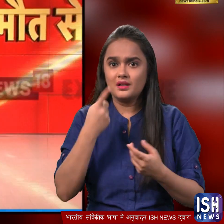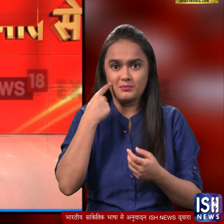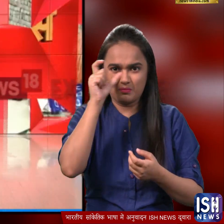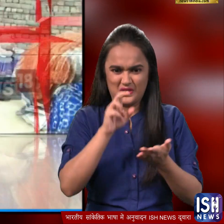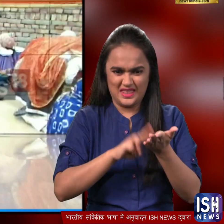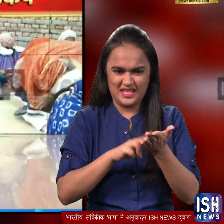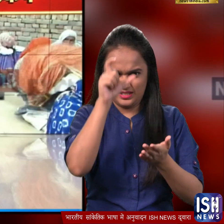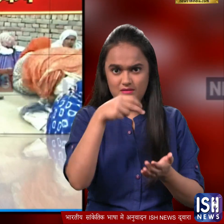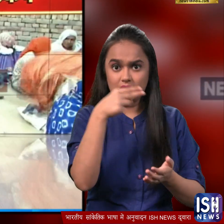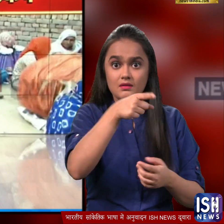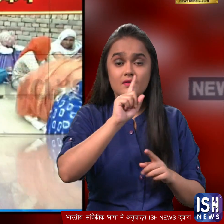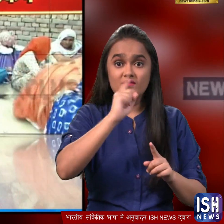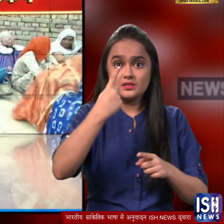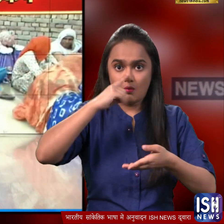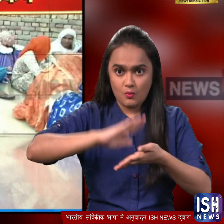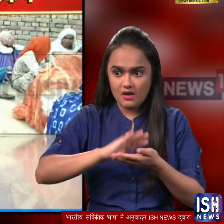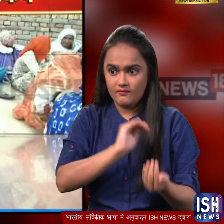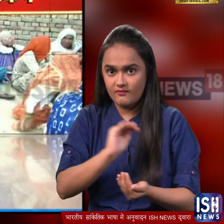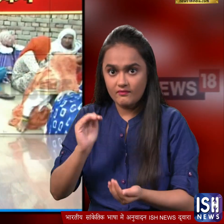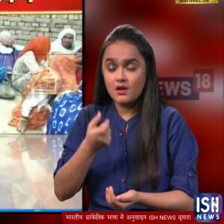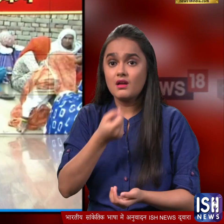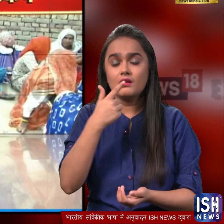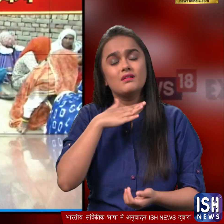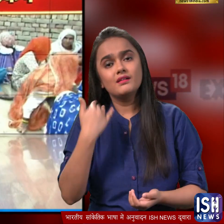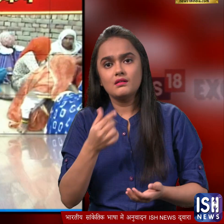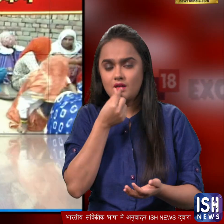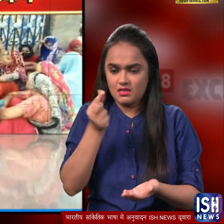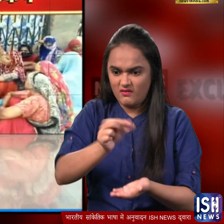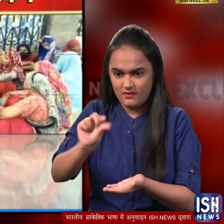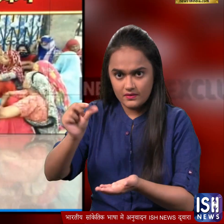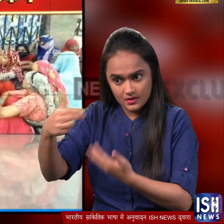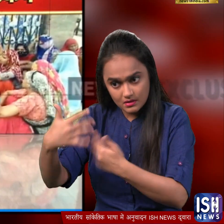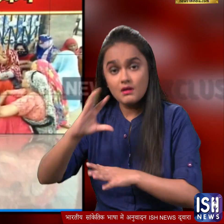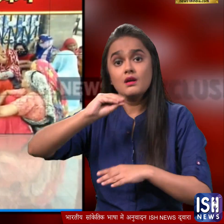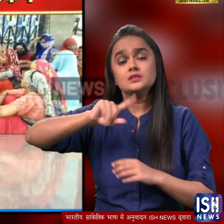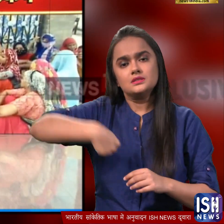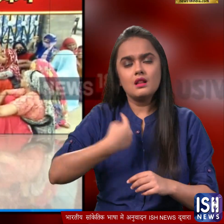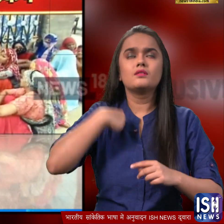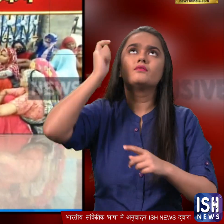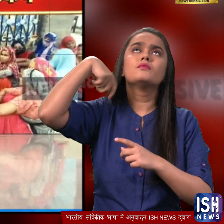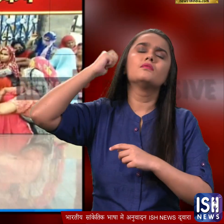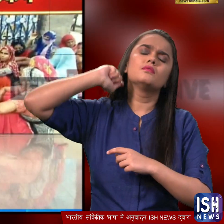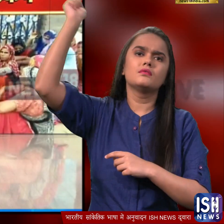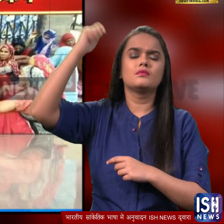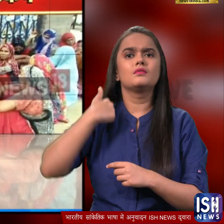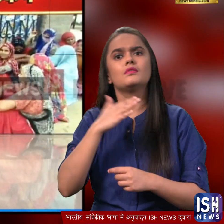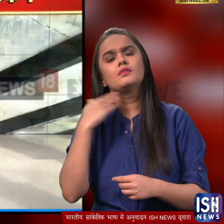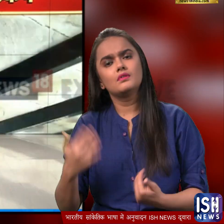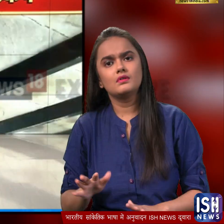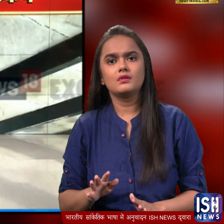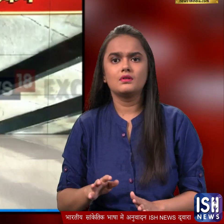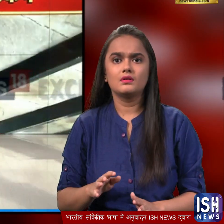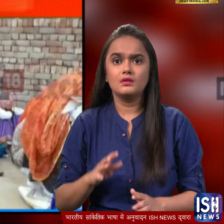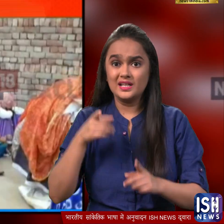जताई कि नरेश कुमार नाम के शख्स ने पहले अपनी पत्नी और बच्चों को जहर खिलाया, फिर फांसी लगाकर खुद आत्महत्या कर